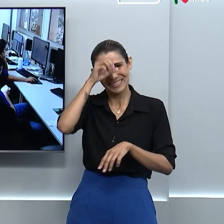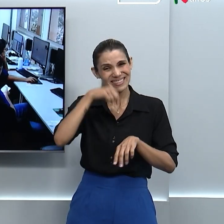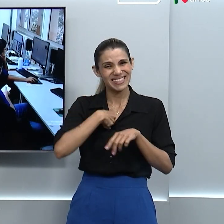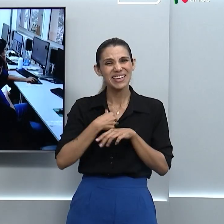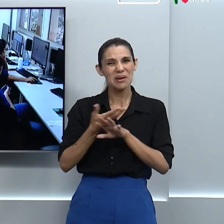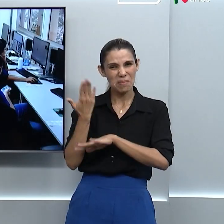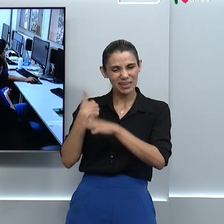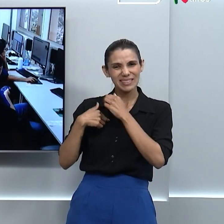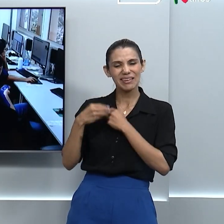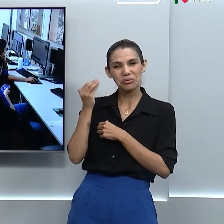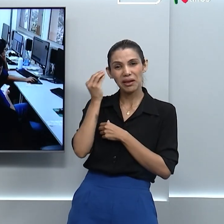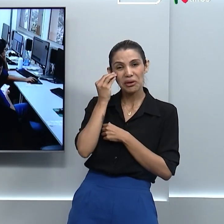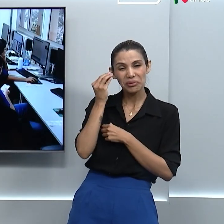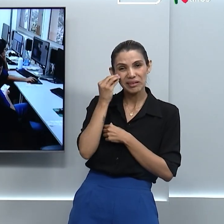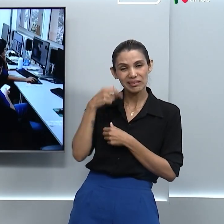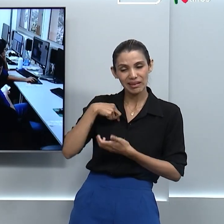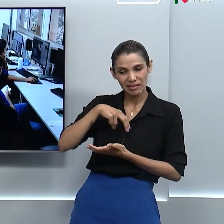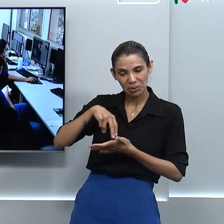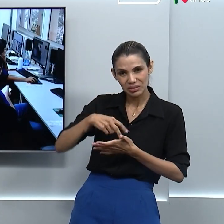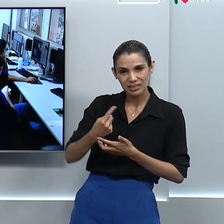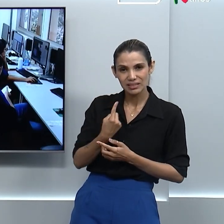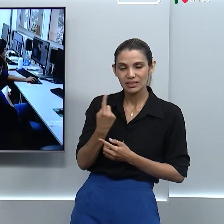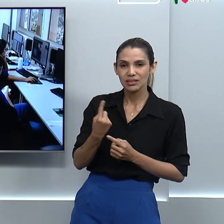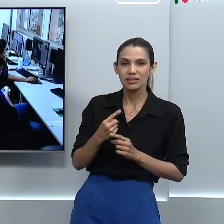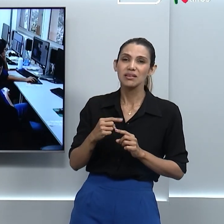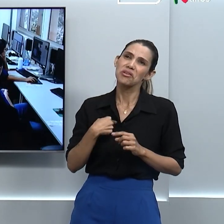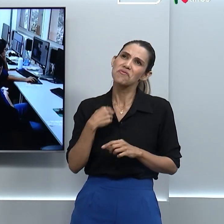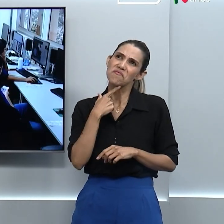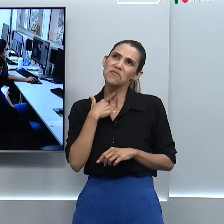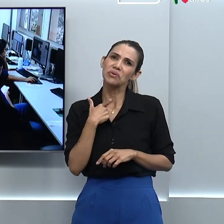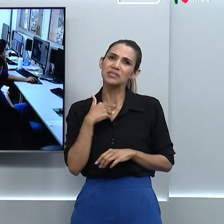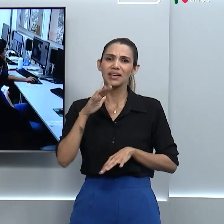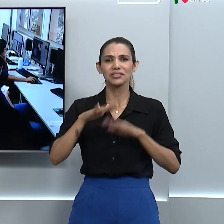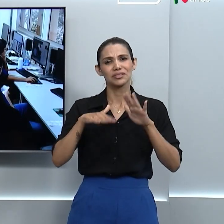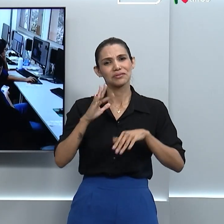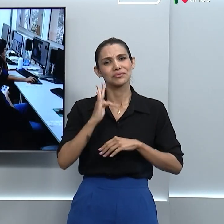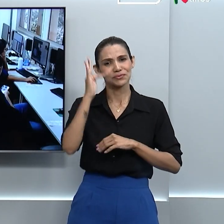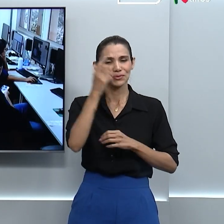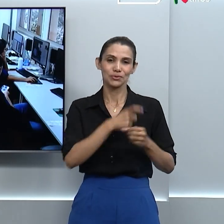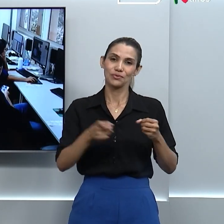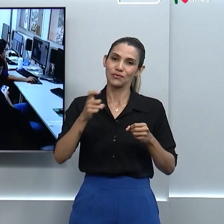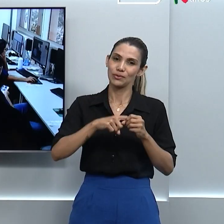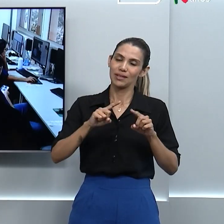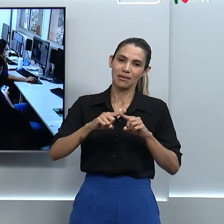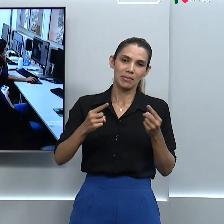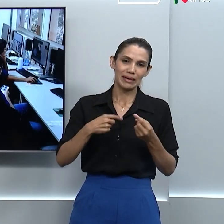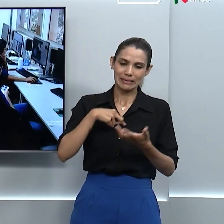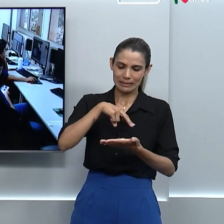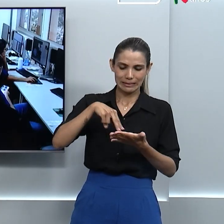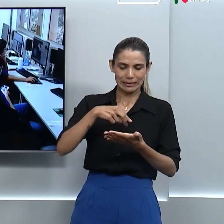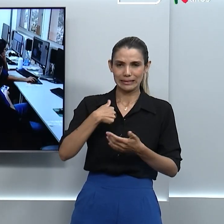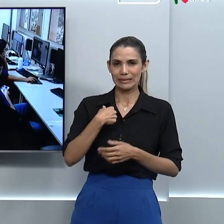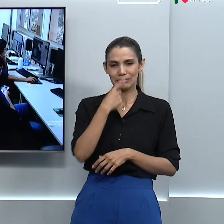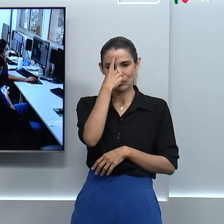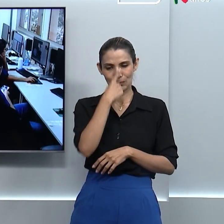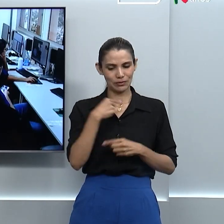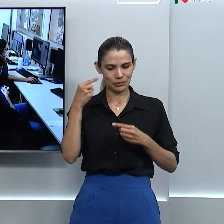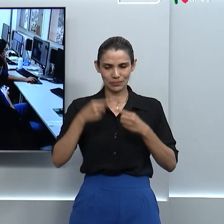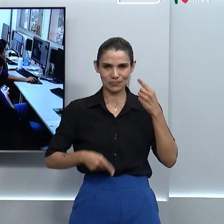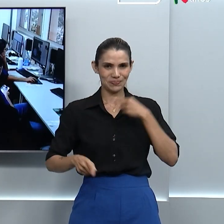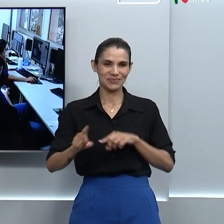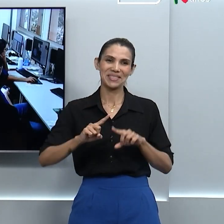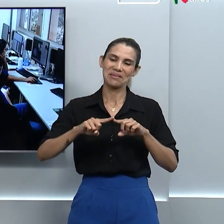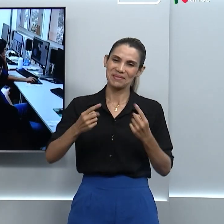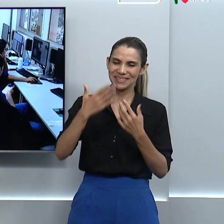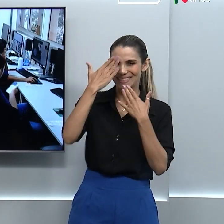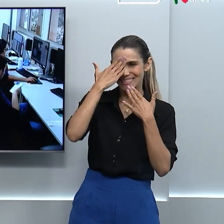que dançar sozinha seria mais fácil. Gostaria de voltar, quem sabe um dia, né? Mas realmente essa não é muito a minha praia não, viu, Andressa? Mas obrigada